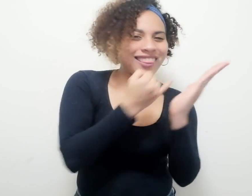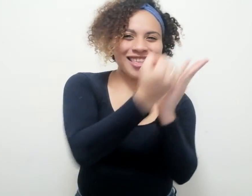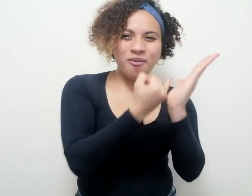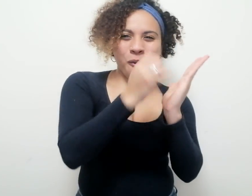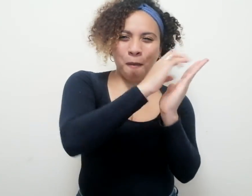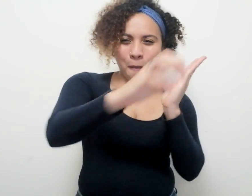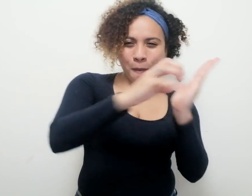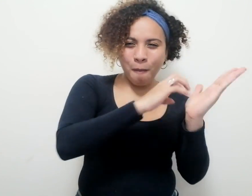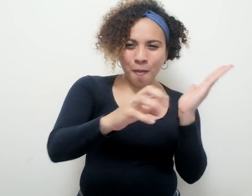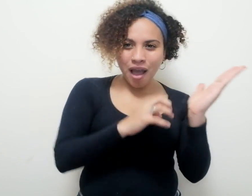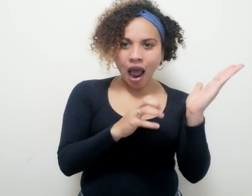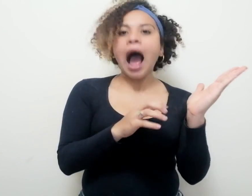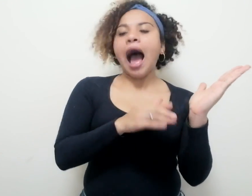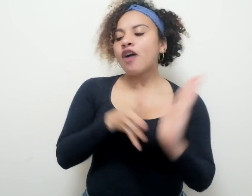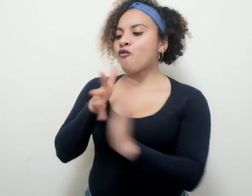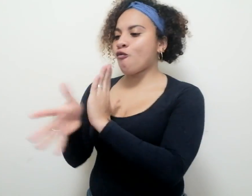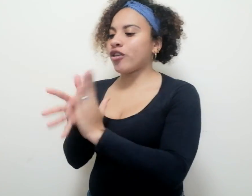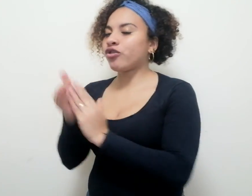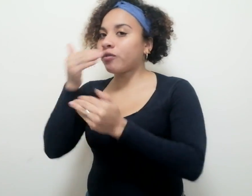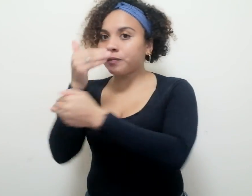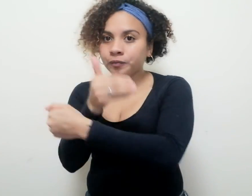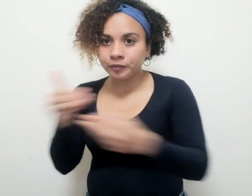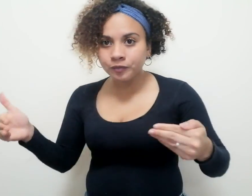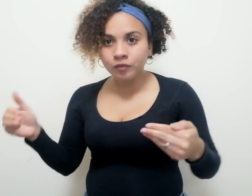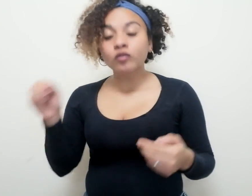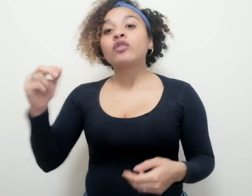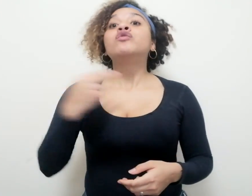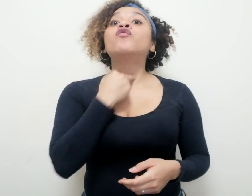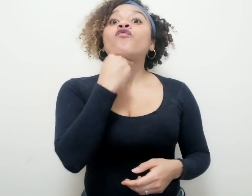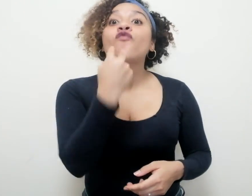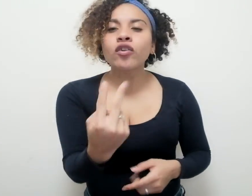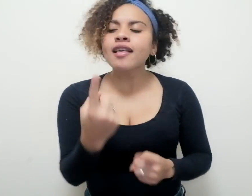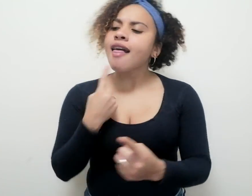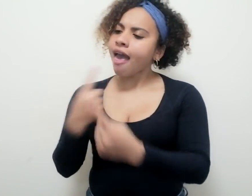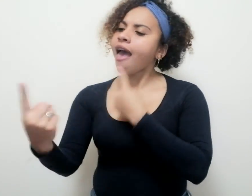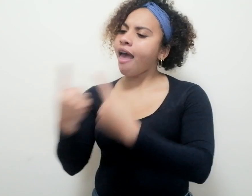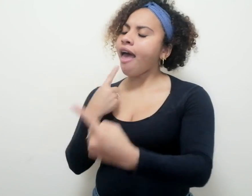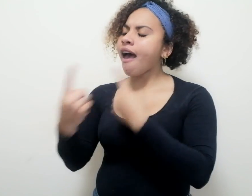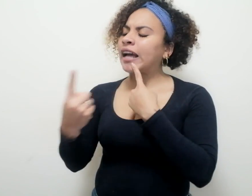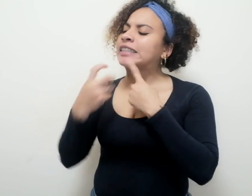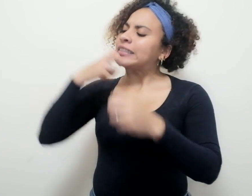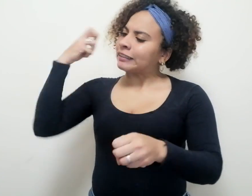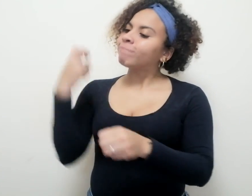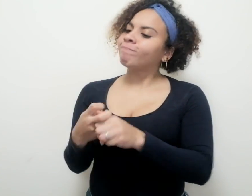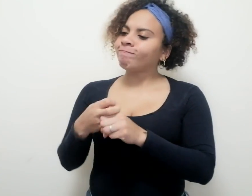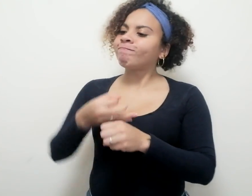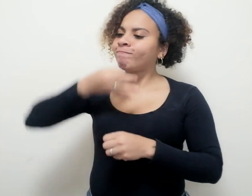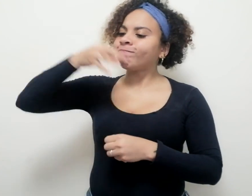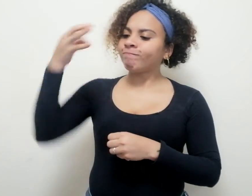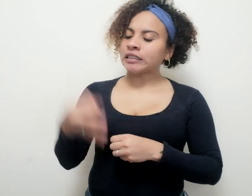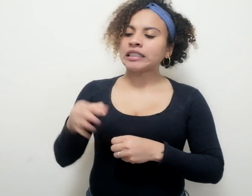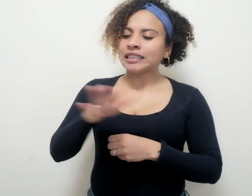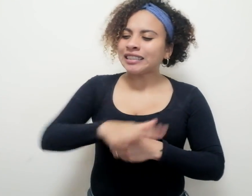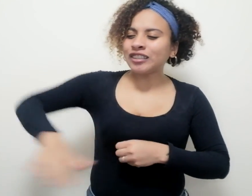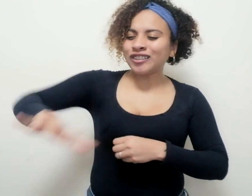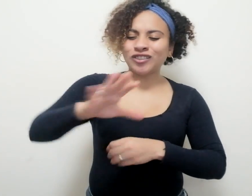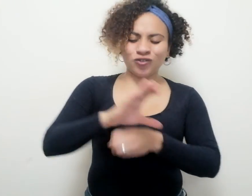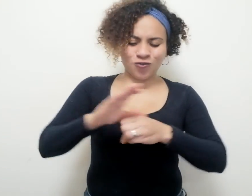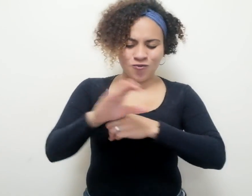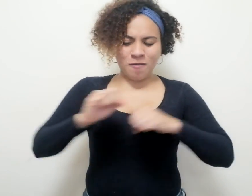y el relato infantil. Sus voces dialogaron con la compleja realidad de esta ciudad